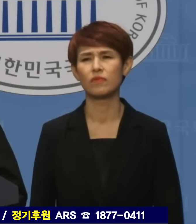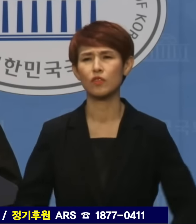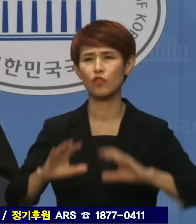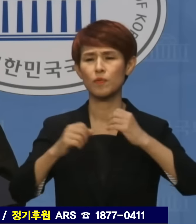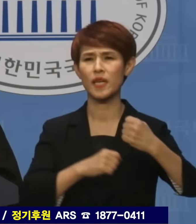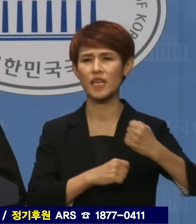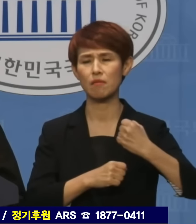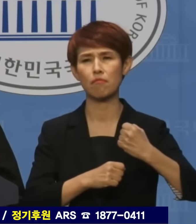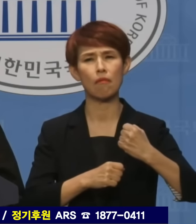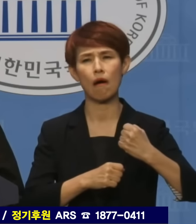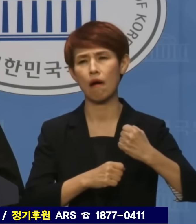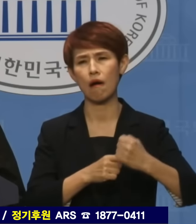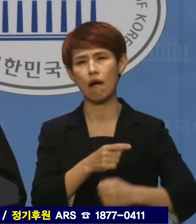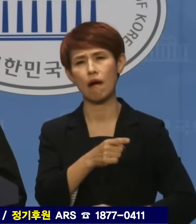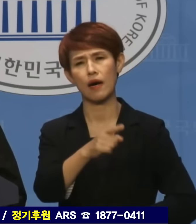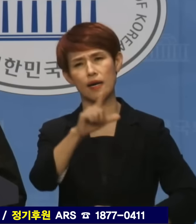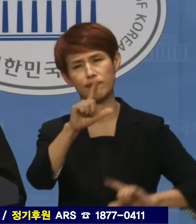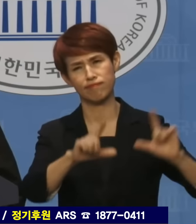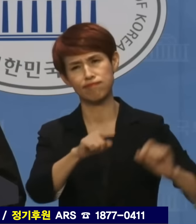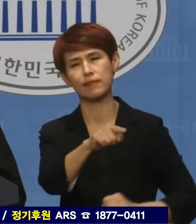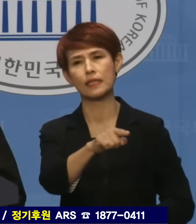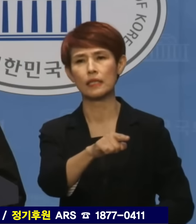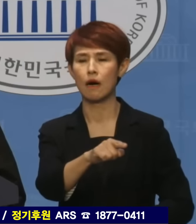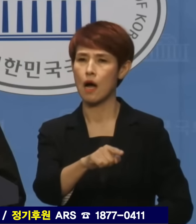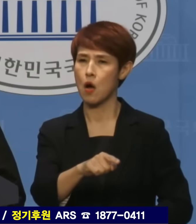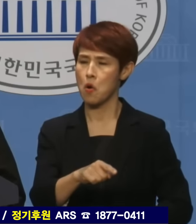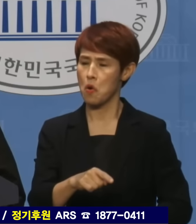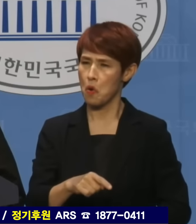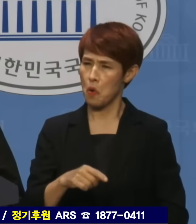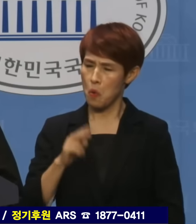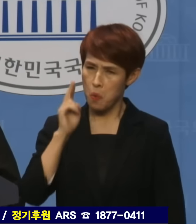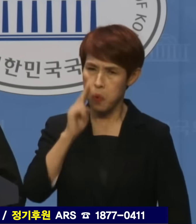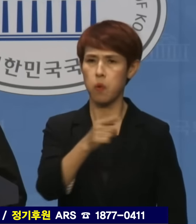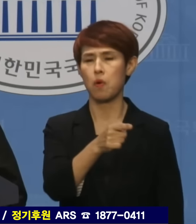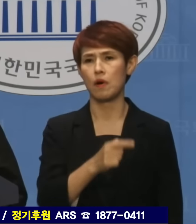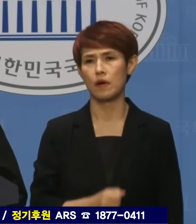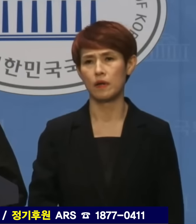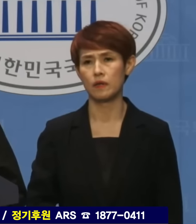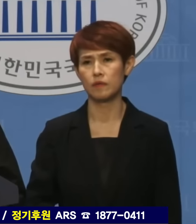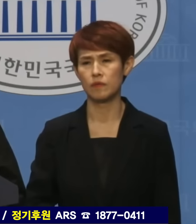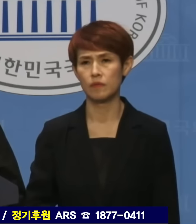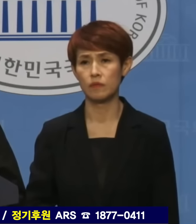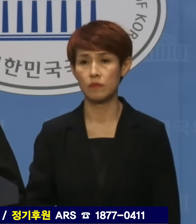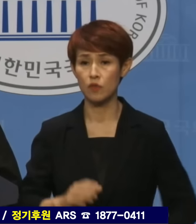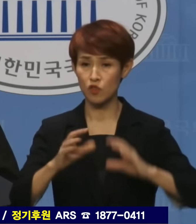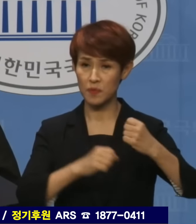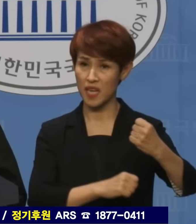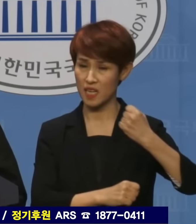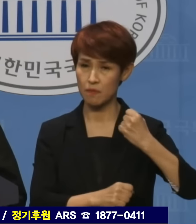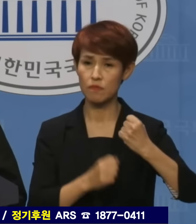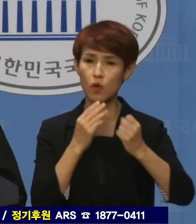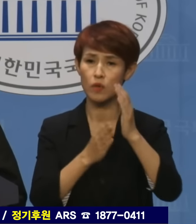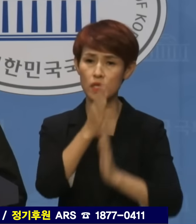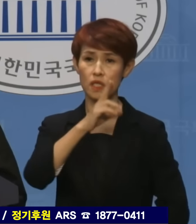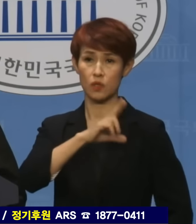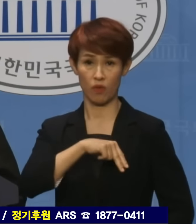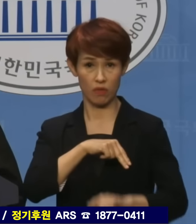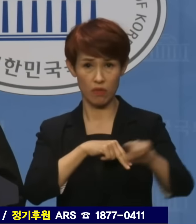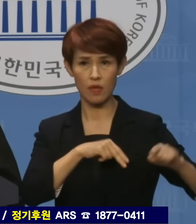국민의힘의 시대를 거슬러 올라가는 능력은 혀를 내두를 정도입니다. 국민의힘 서울시